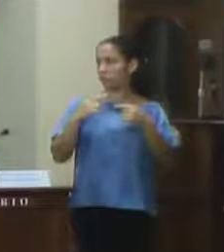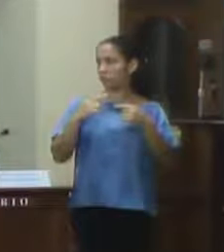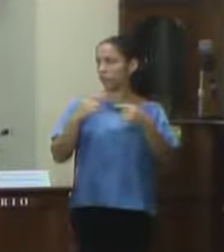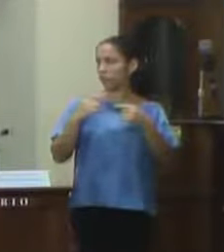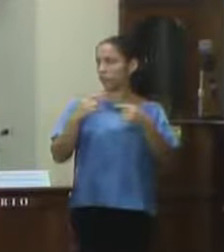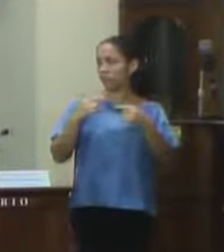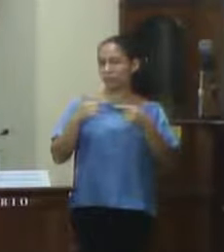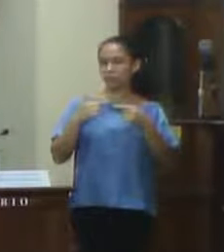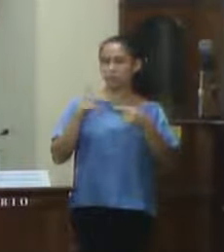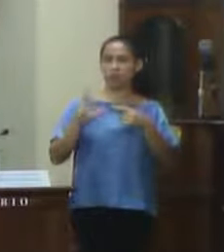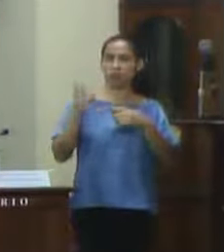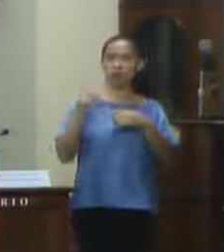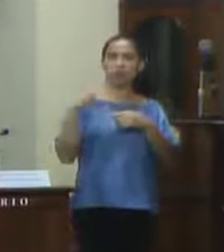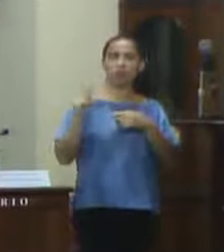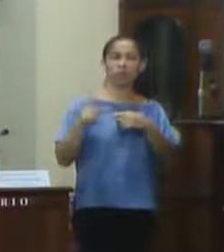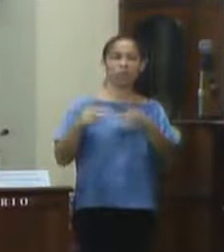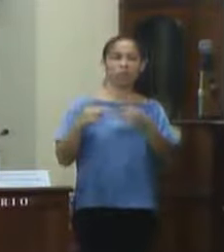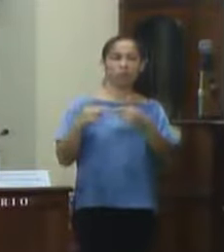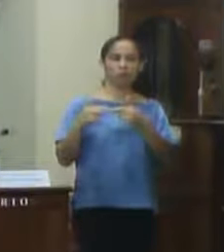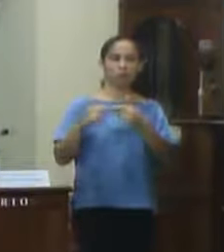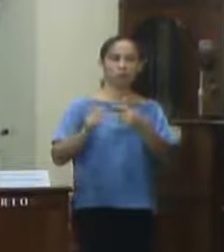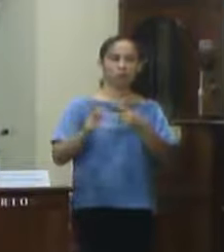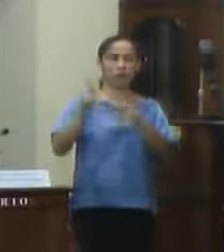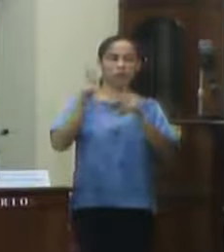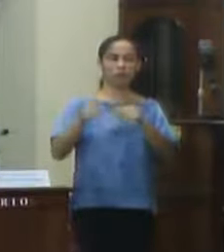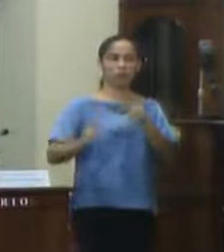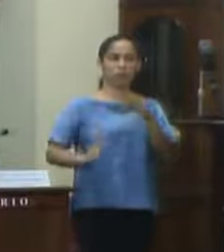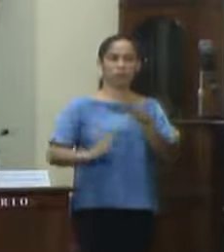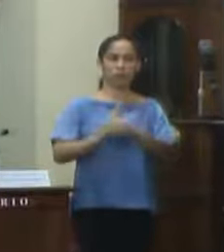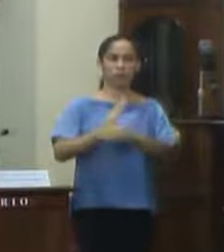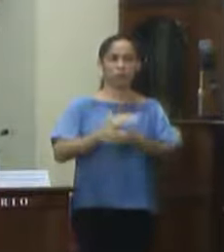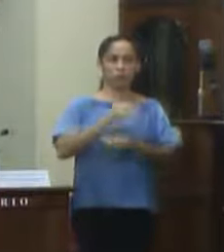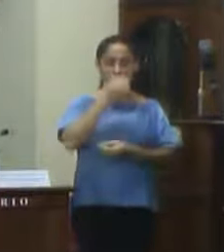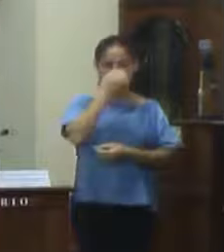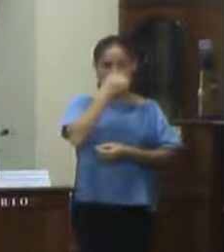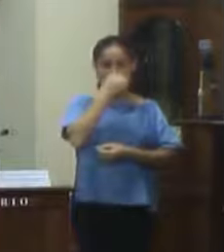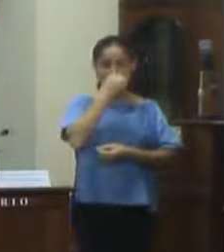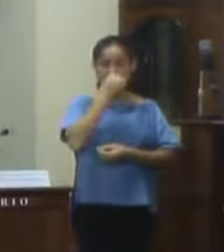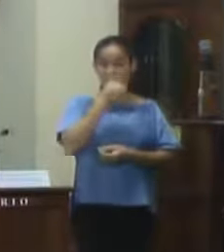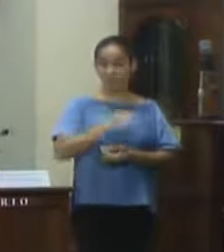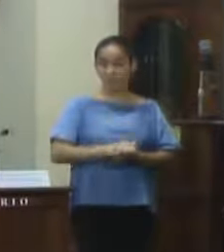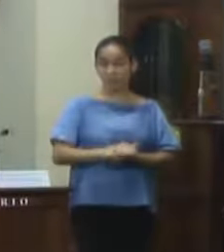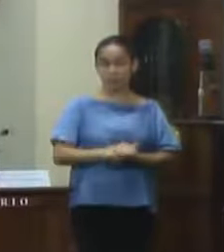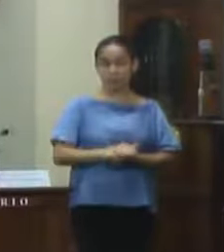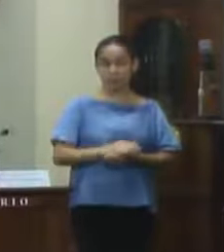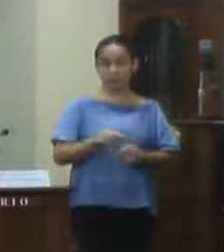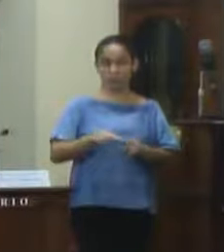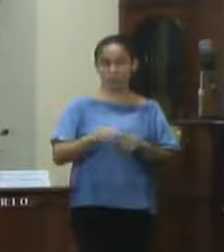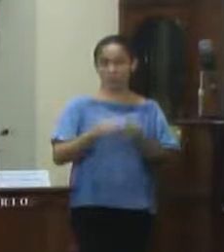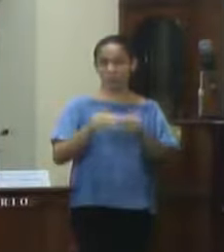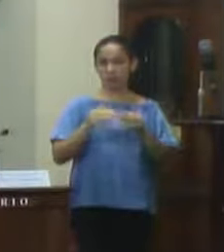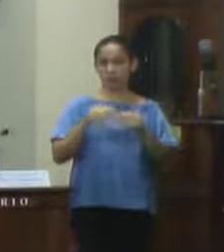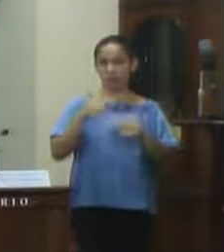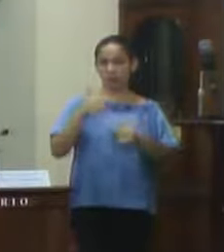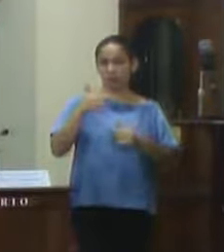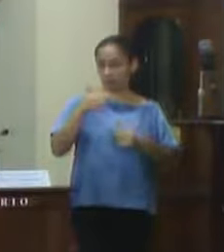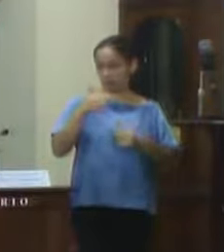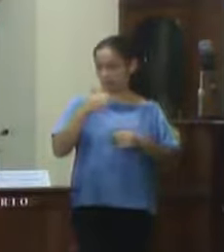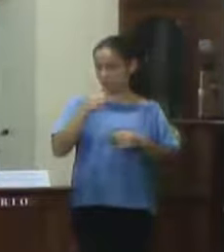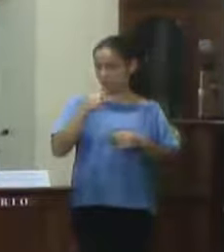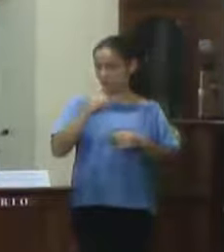Aqueles que concordarem com o requerimento permaneçam como estão. Aprovado. Requerimento número 180 de